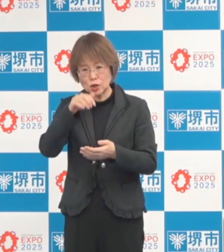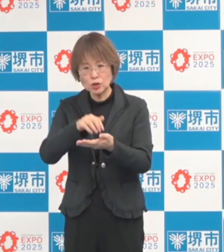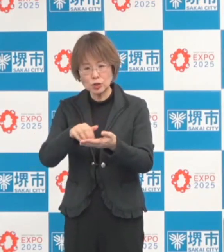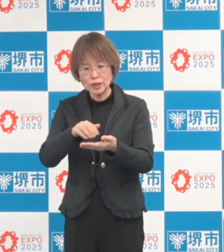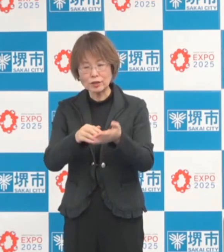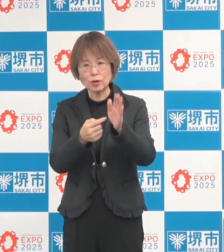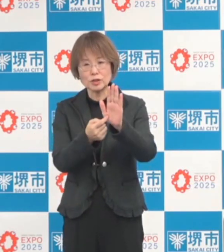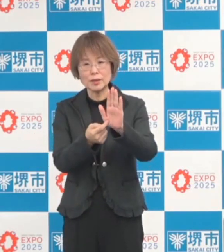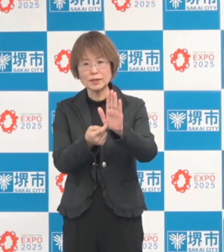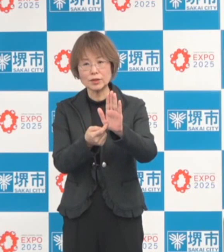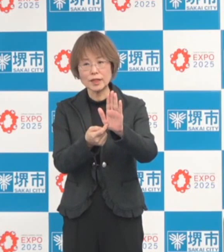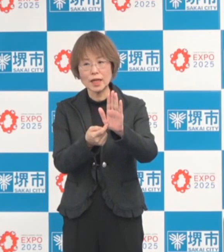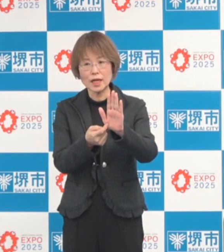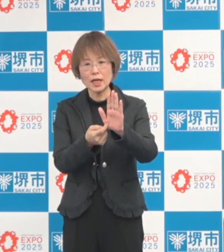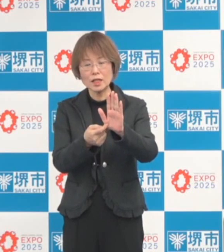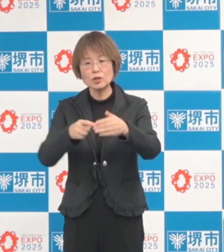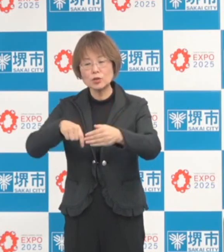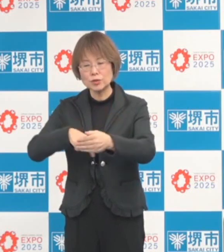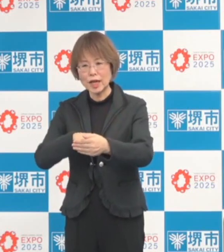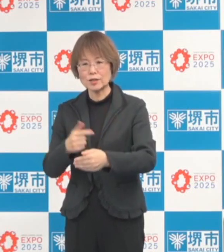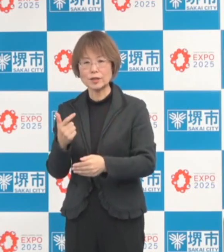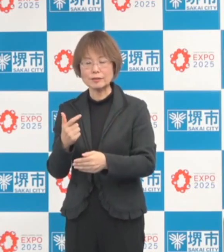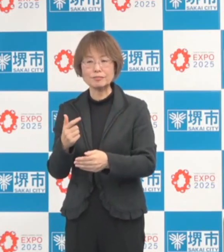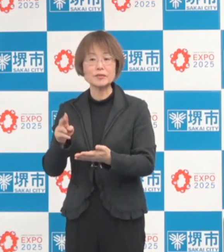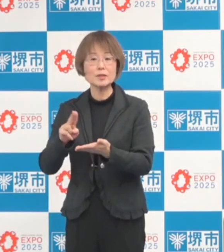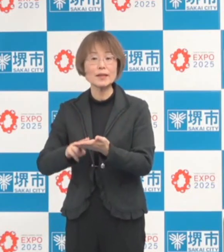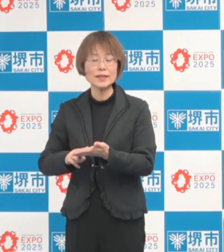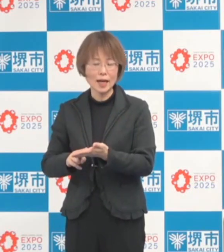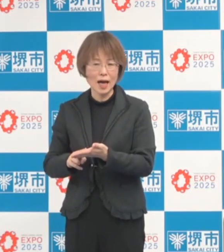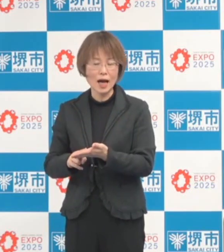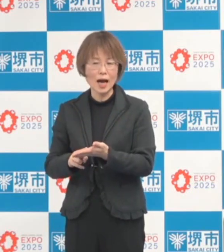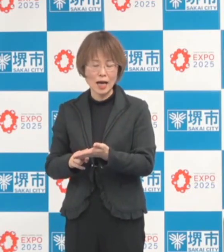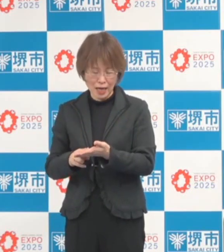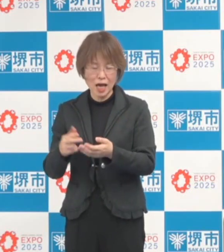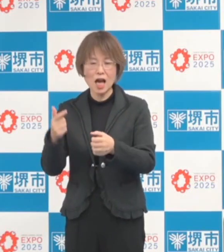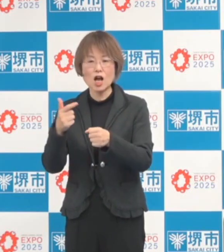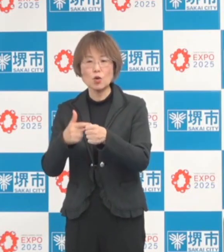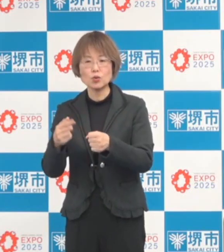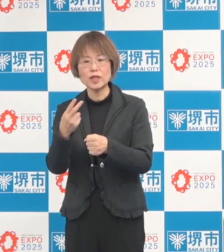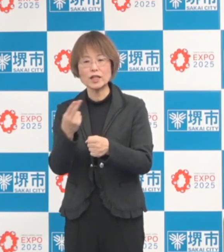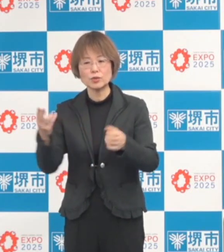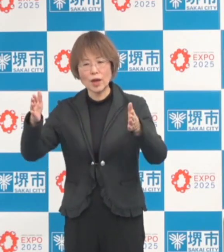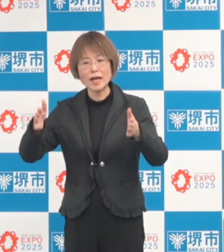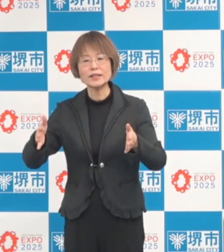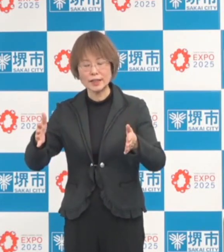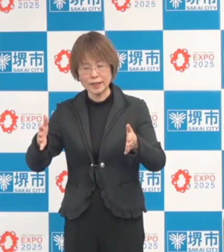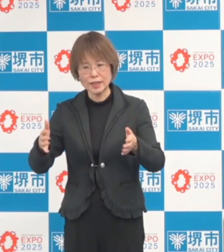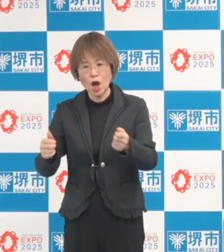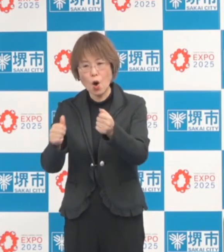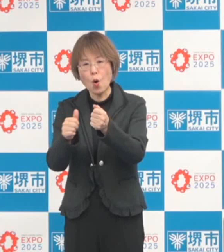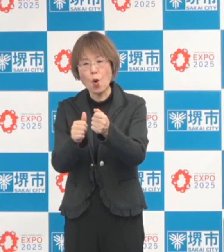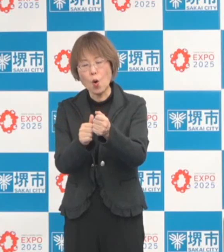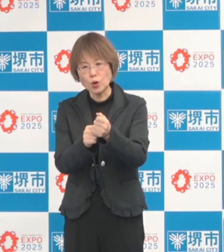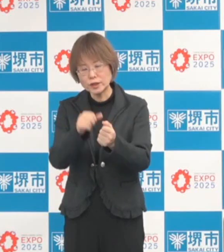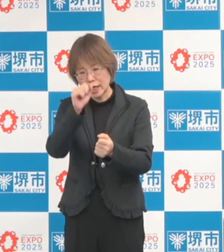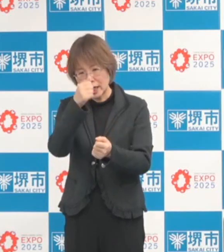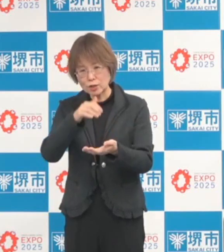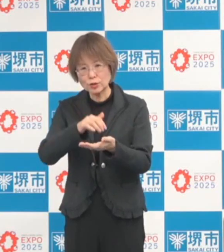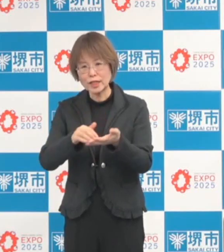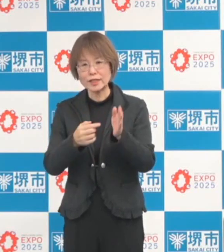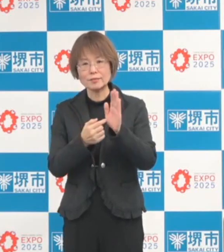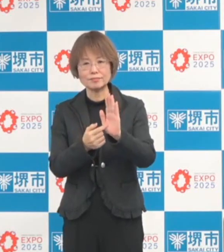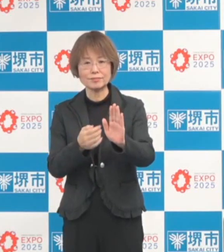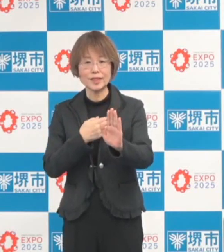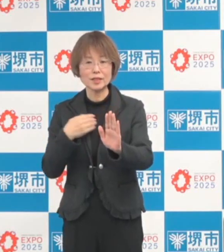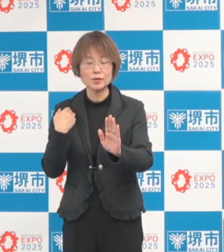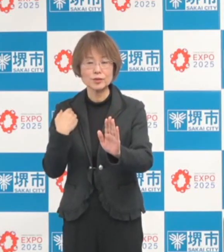ますが、おそらくその内容が固まってくれば令和6年度中に補正予算という形でもお示しすることがあるかと思います。